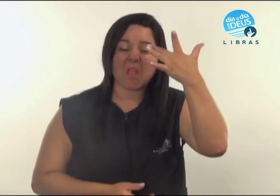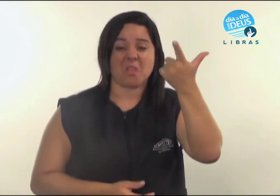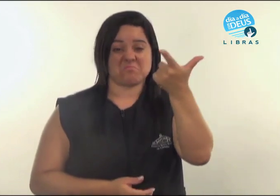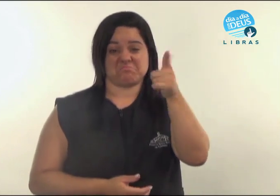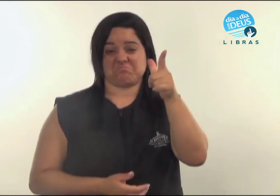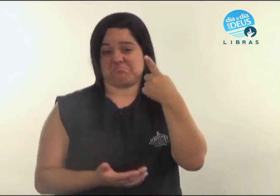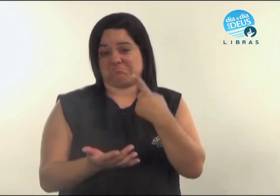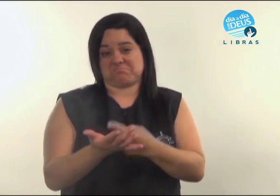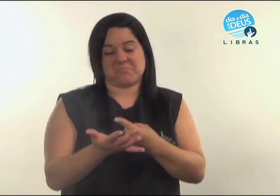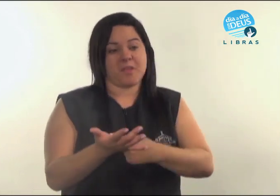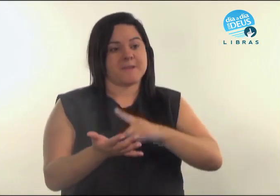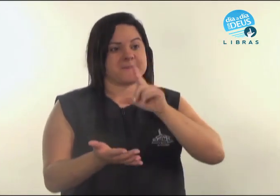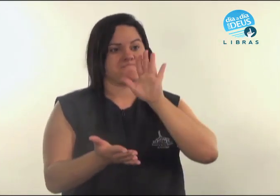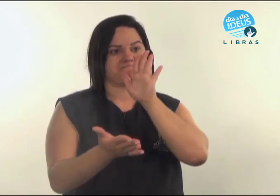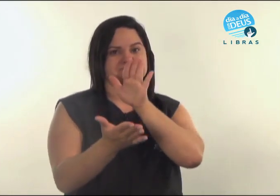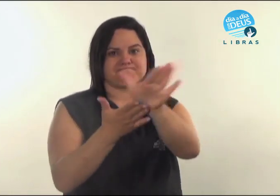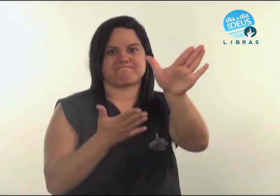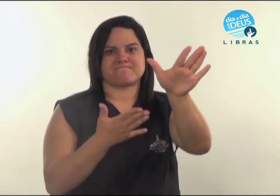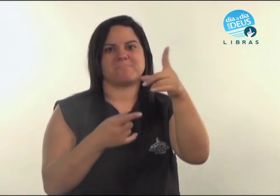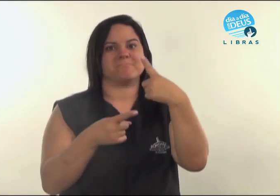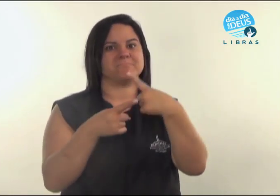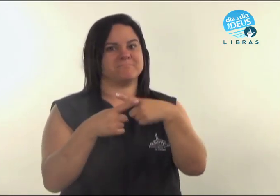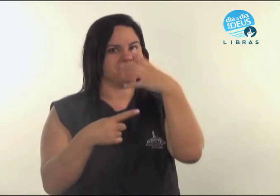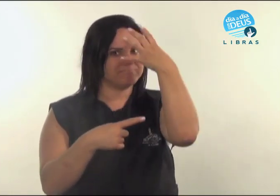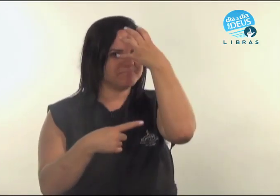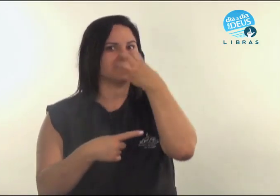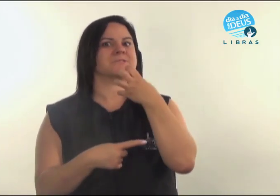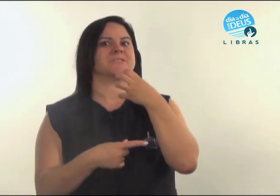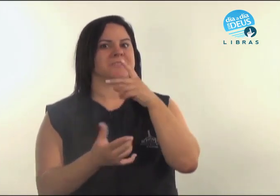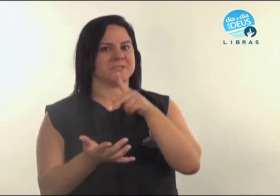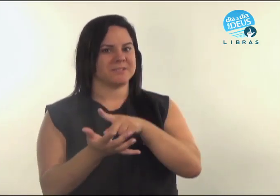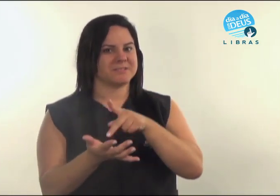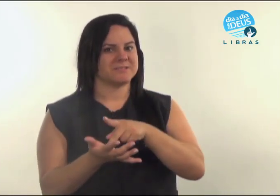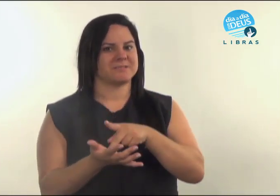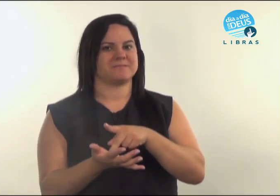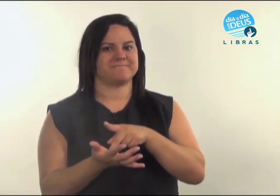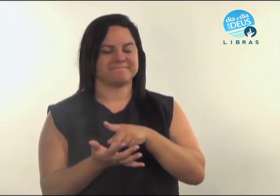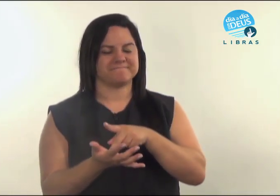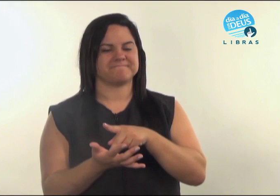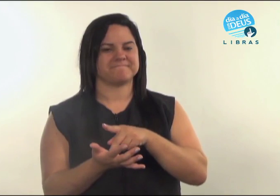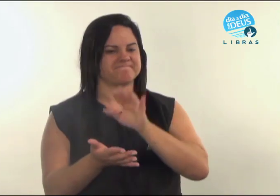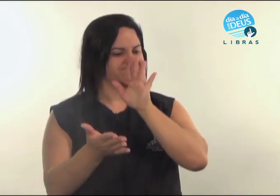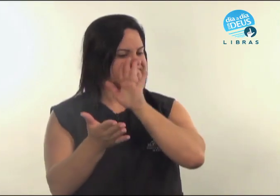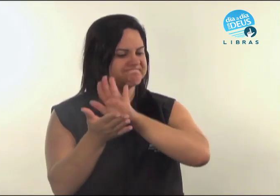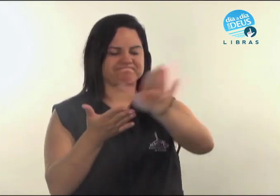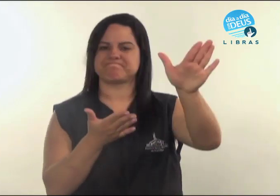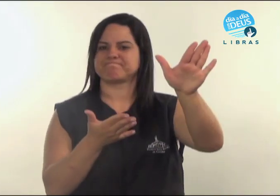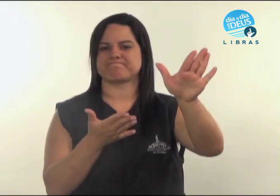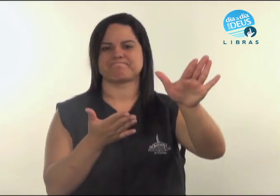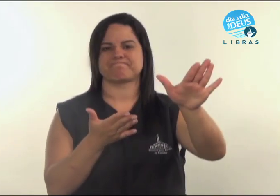E aí, aqueles que não tinham compromisso, correram, porque a coisa era séria demais, graças a Deus,